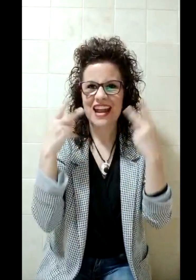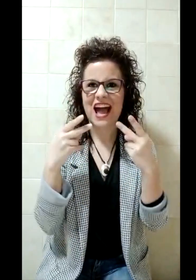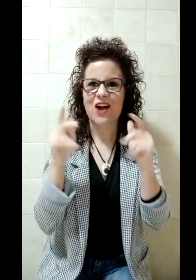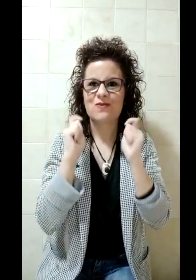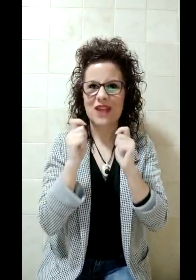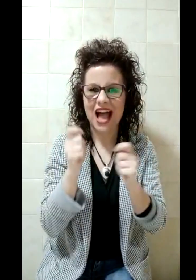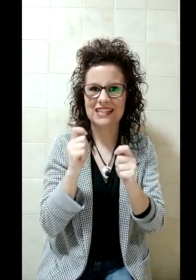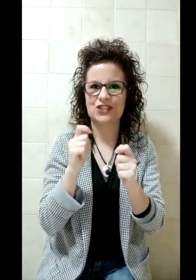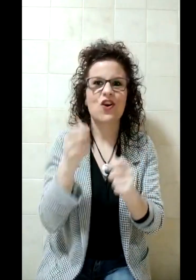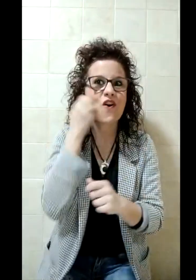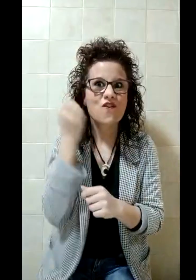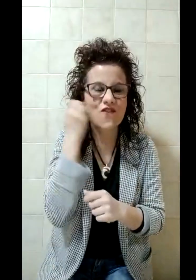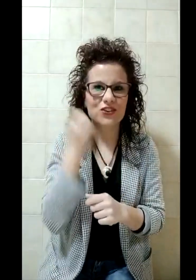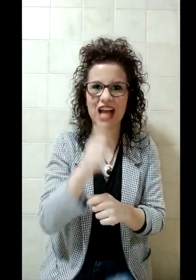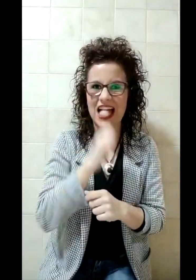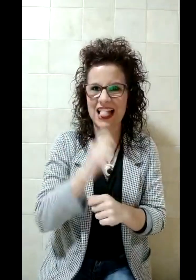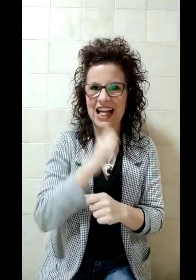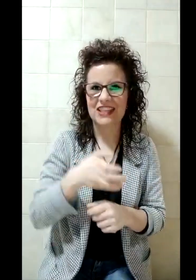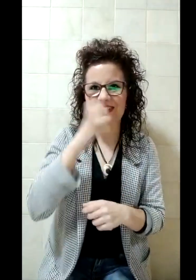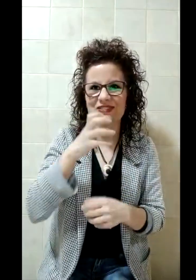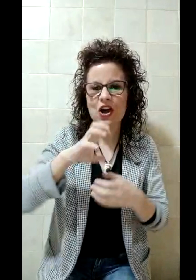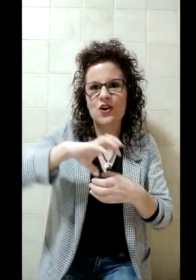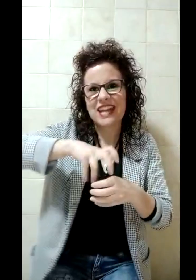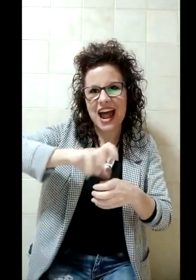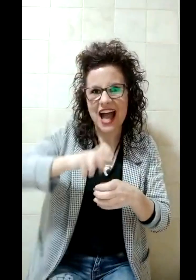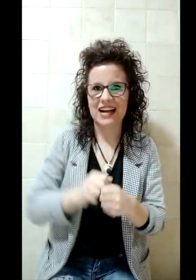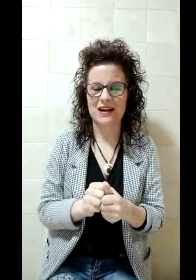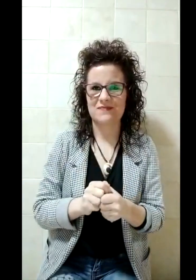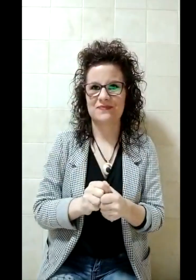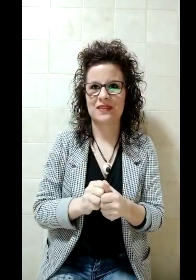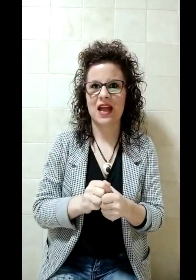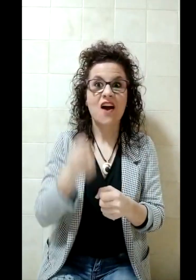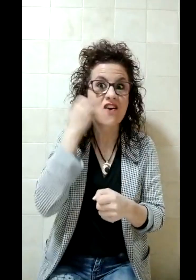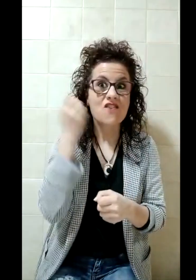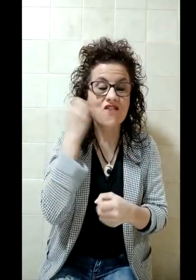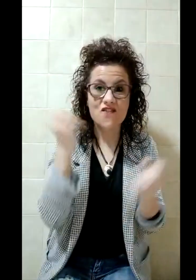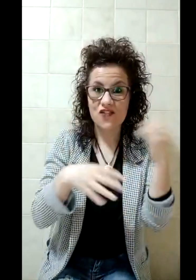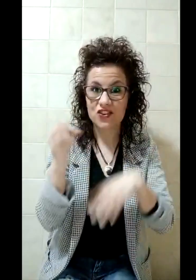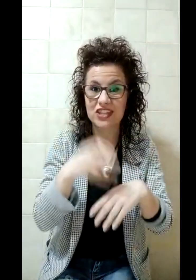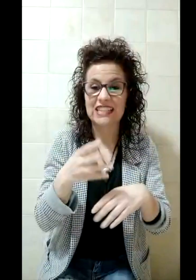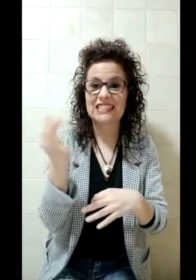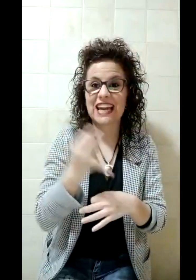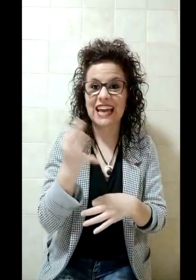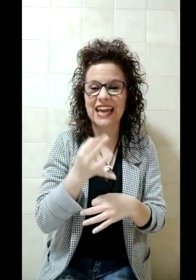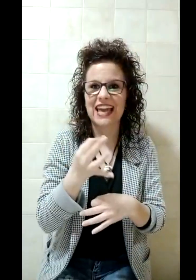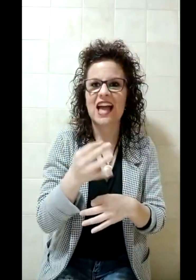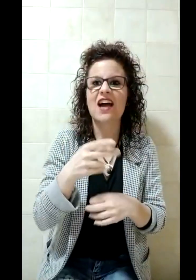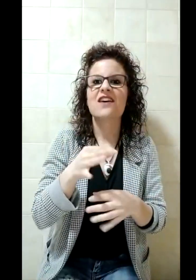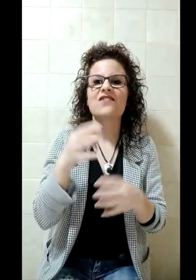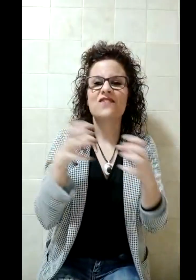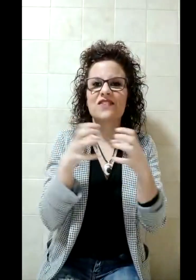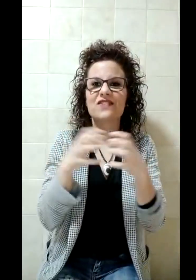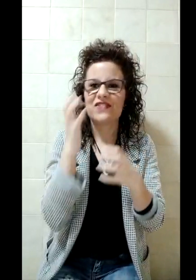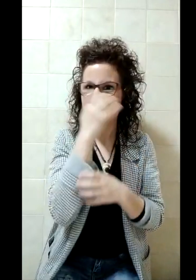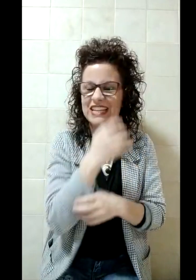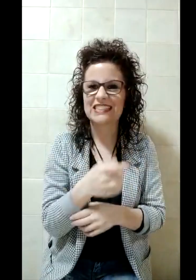empezó la cena de cumpleaños. Había espaguetis y albóndigas, macedonia de frutas, helados y vasos de zumo de naranja. La macedonia de